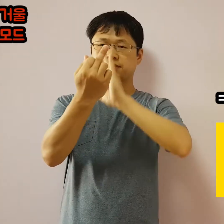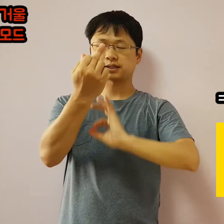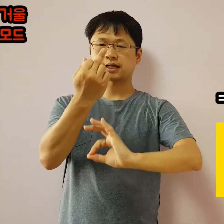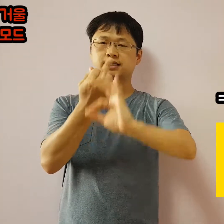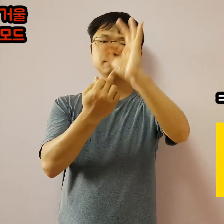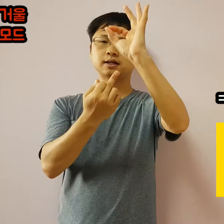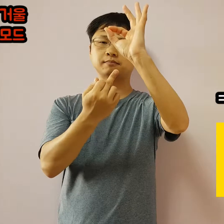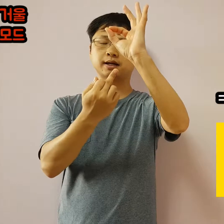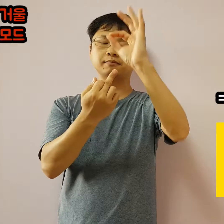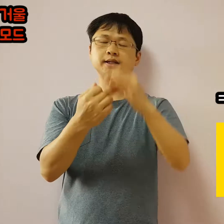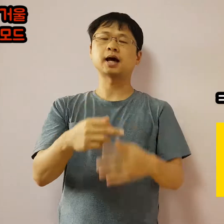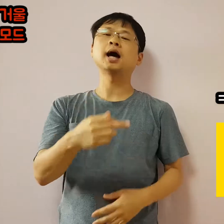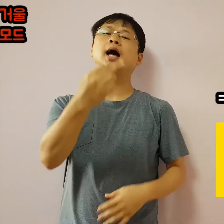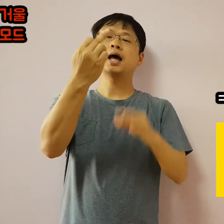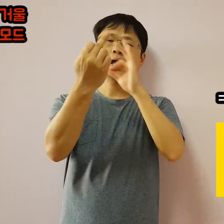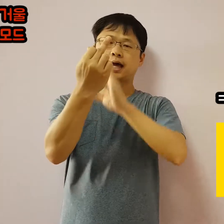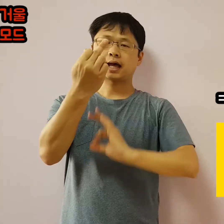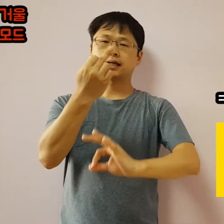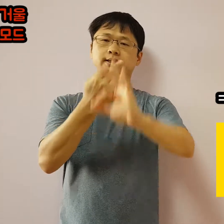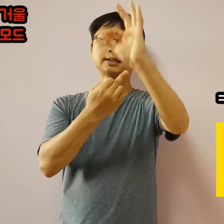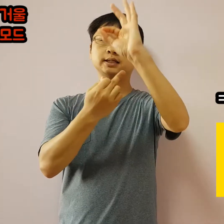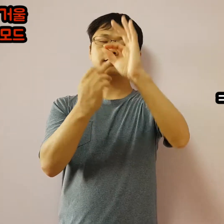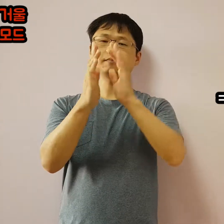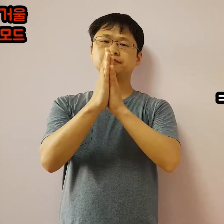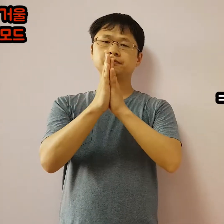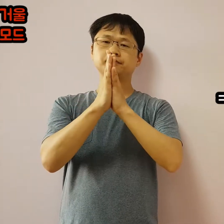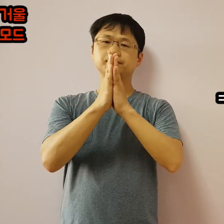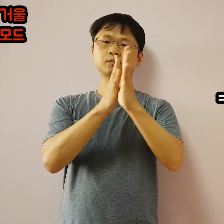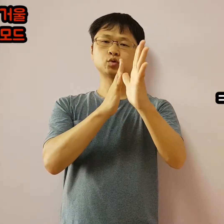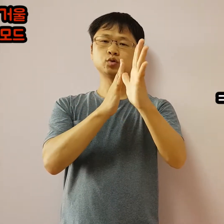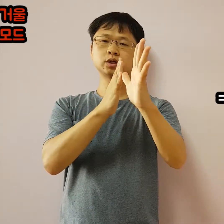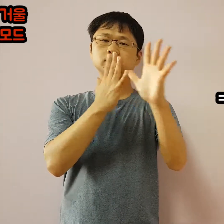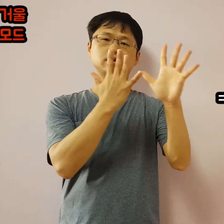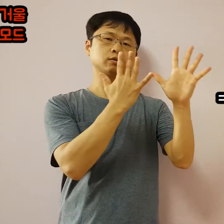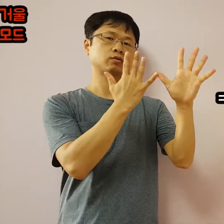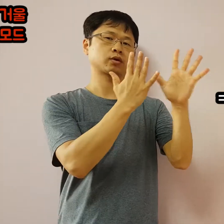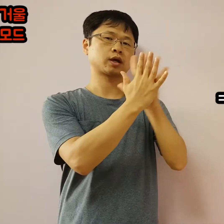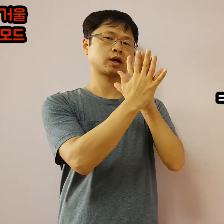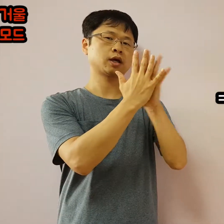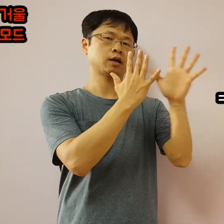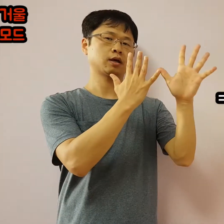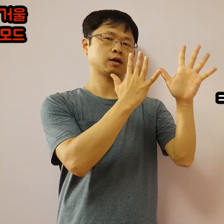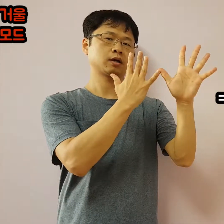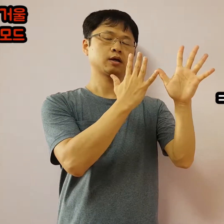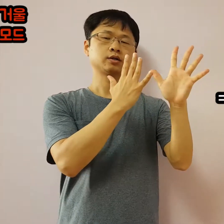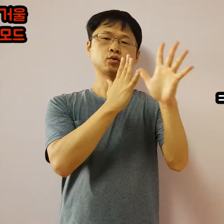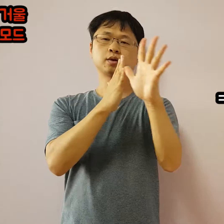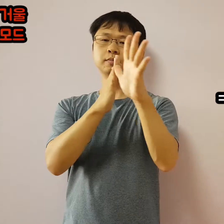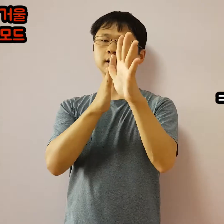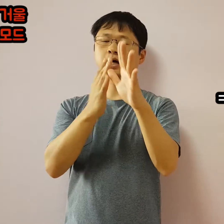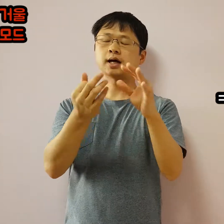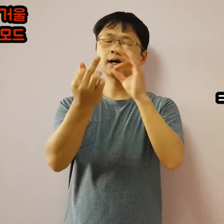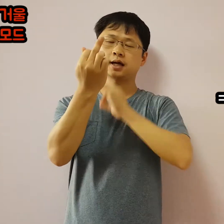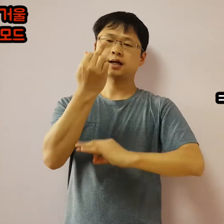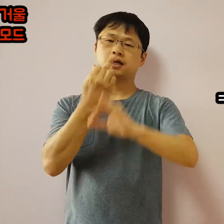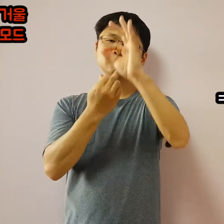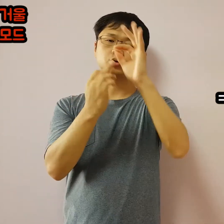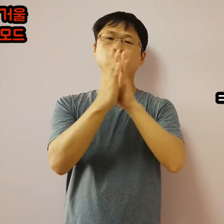나타내면서 아침을 말합니다. 아침, 줄 서는 것, 요렇게 조회입니다.